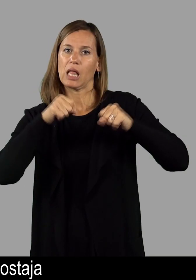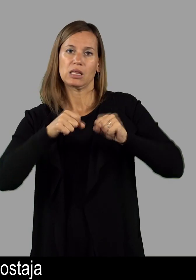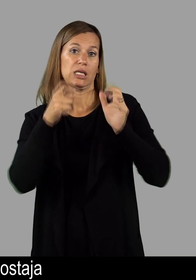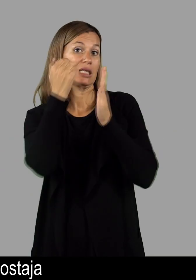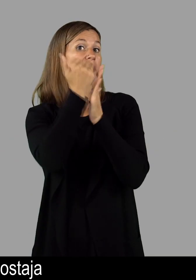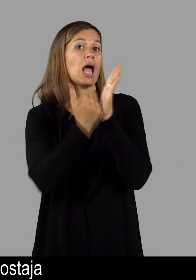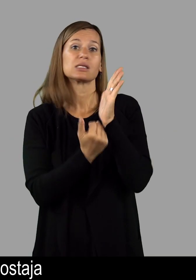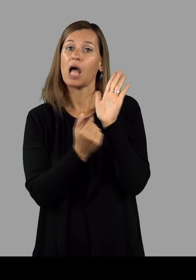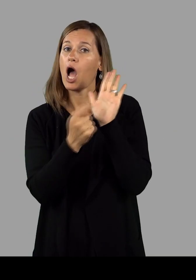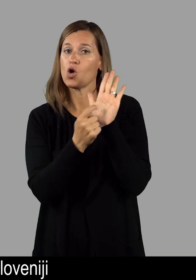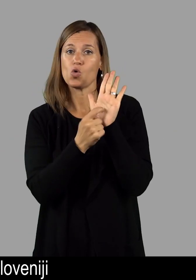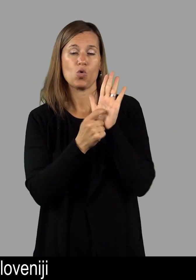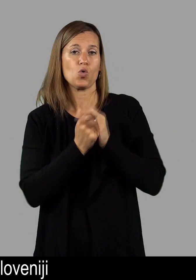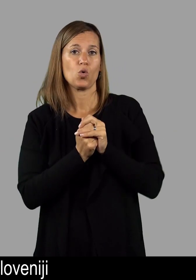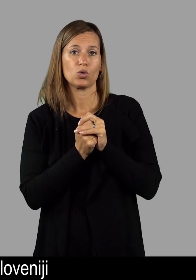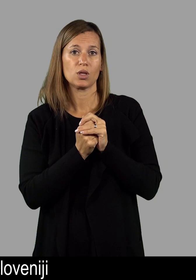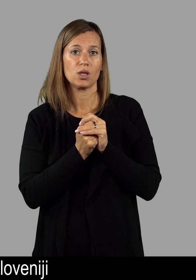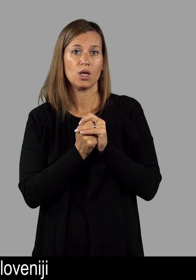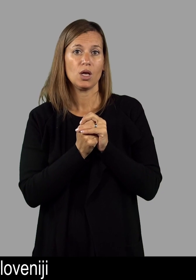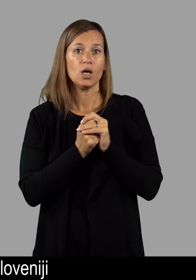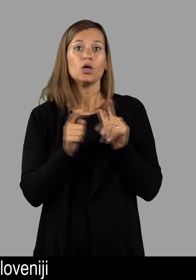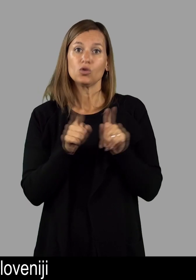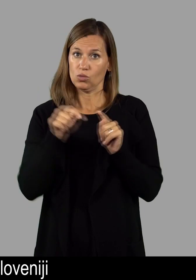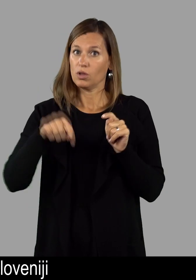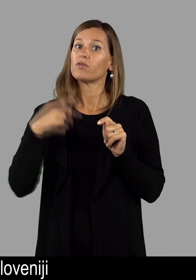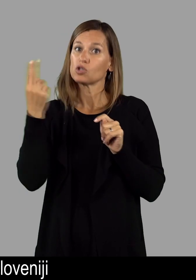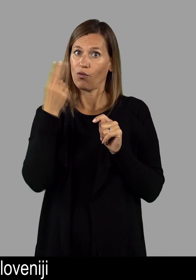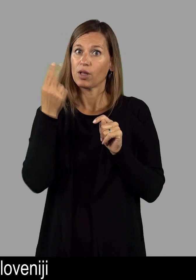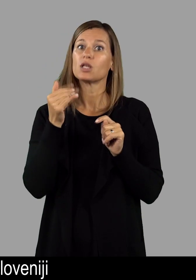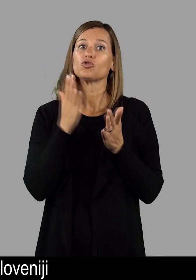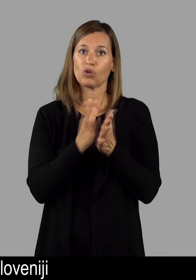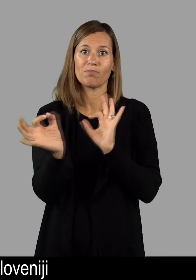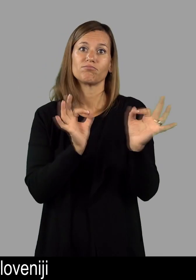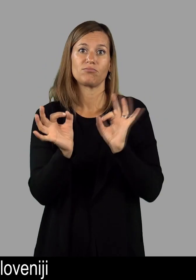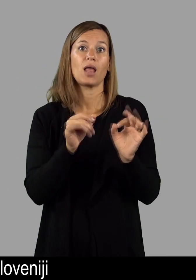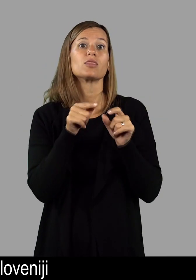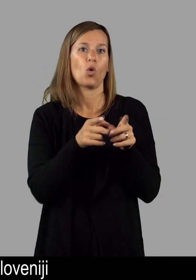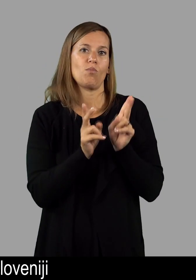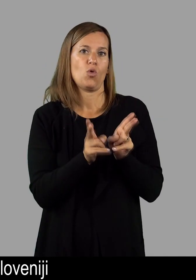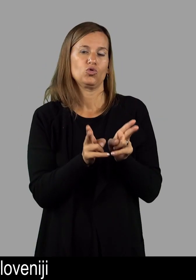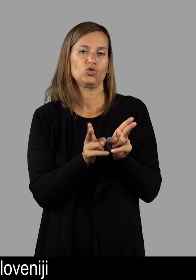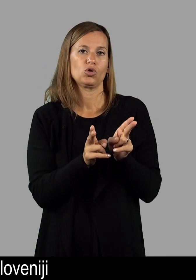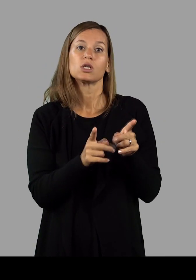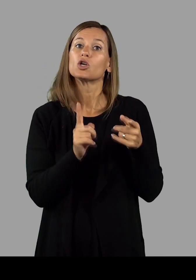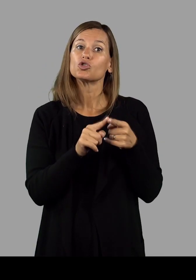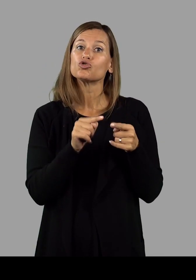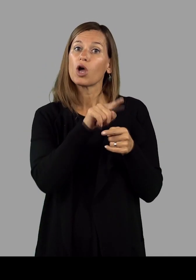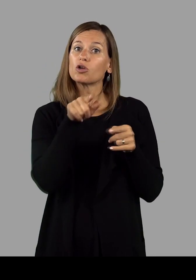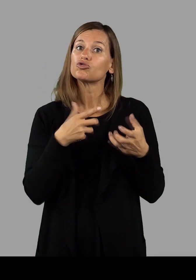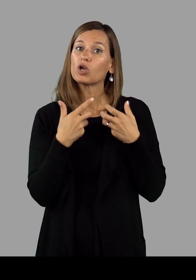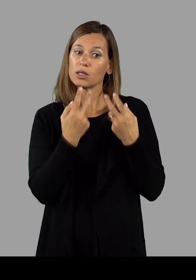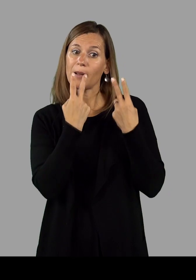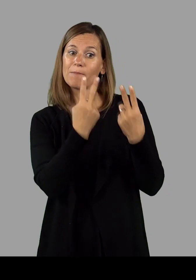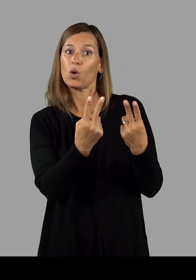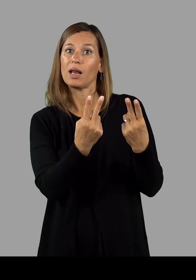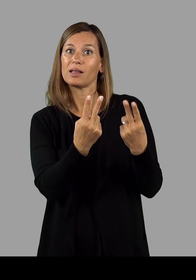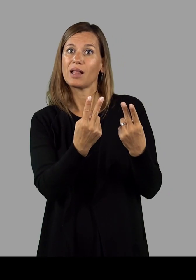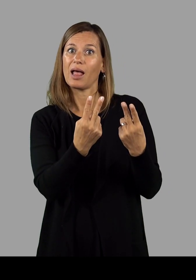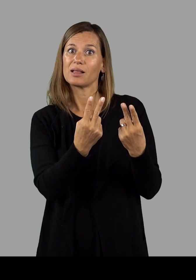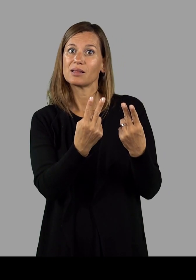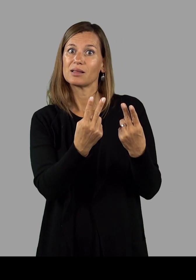zahteva. Kolikor mi je znano, se tudi v Sloveniji pripravljamo na to možnost. Če že želite pogledati